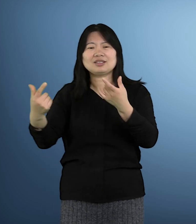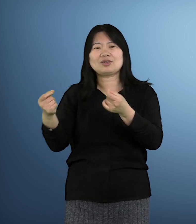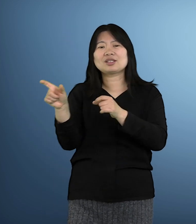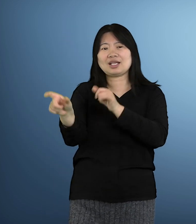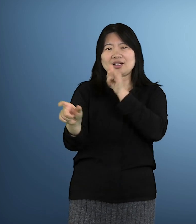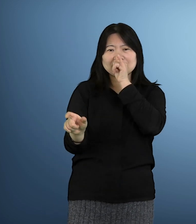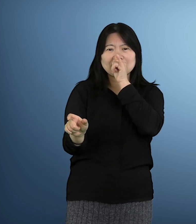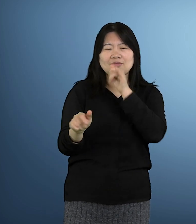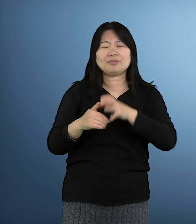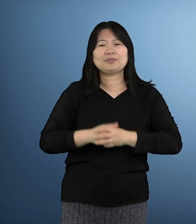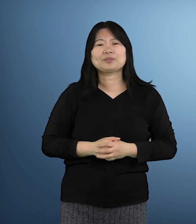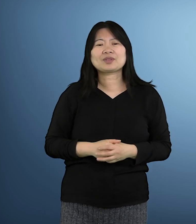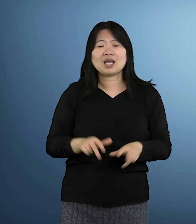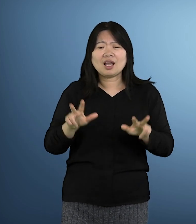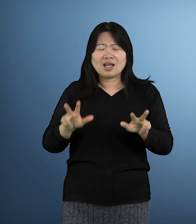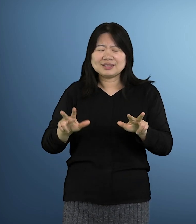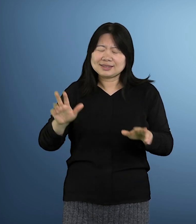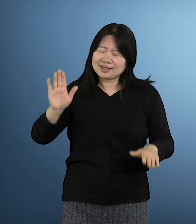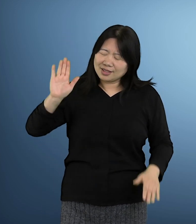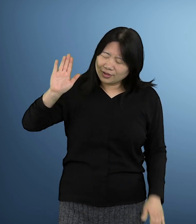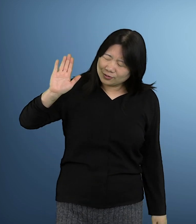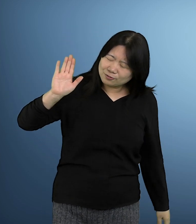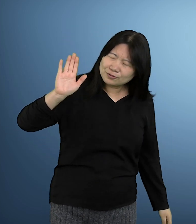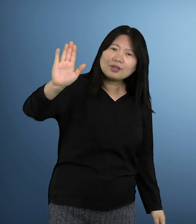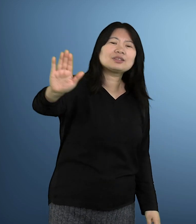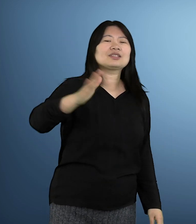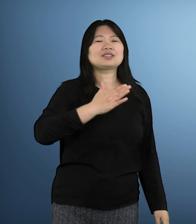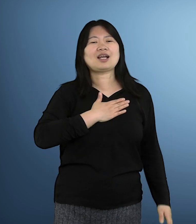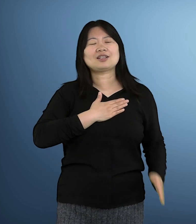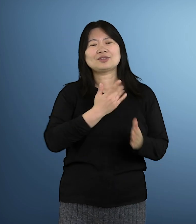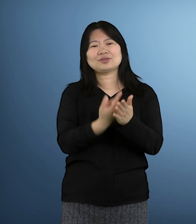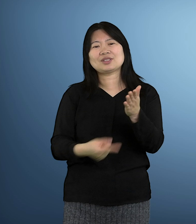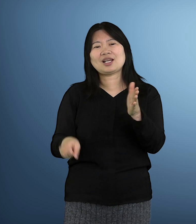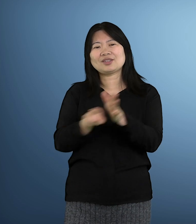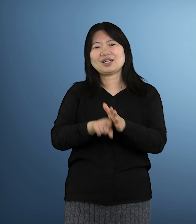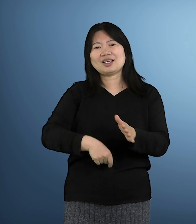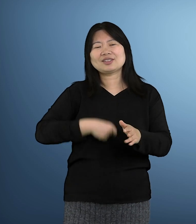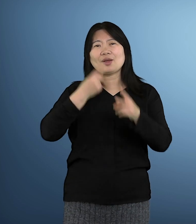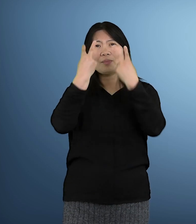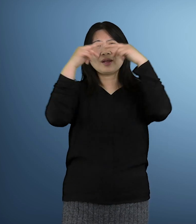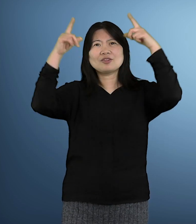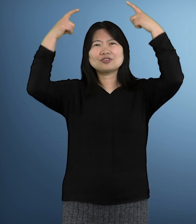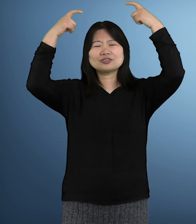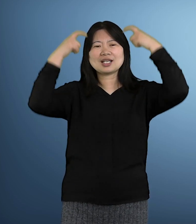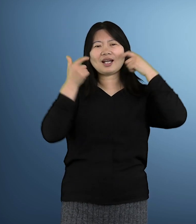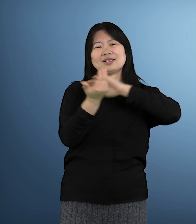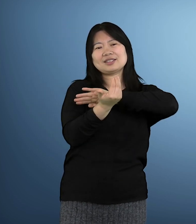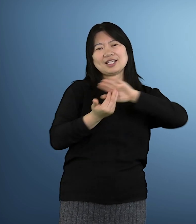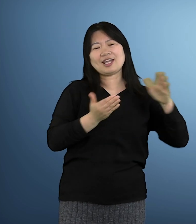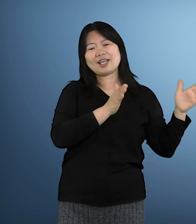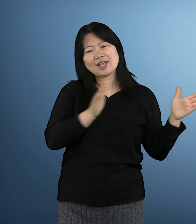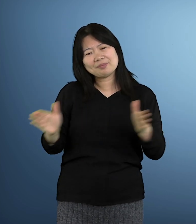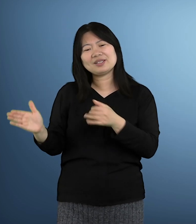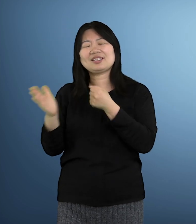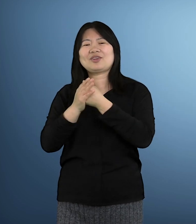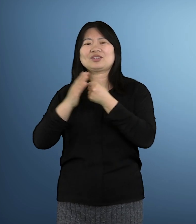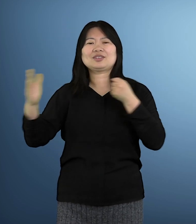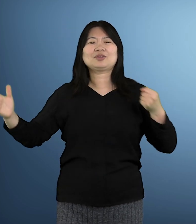얘기합니다. 이제후로는 나를 위하여 의의 면류관이